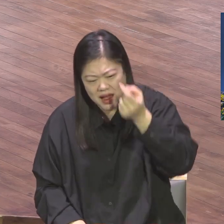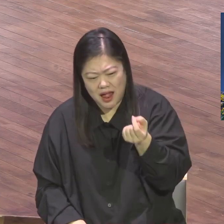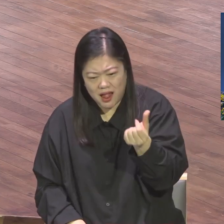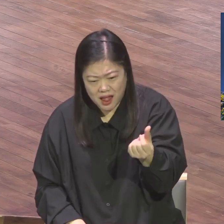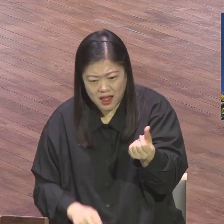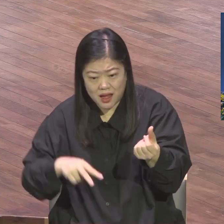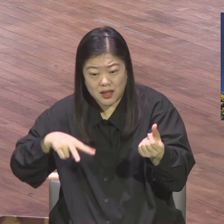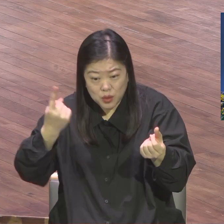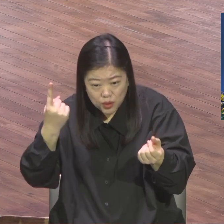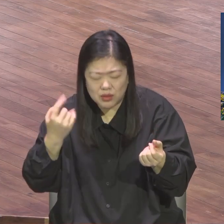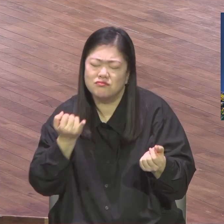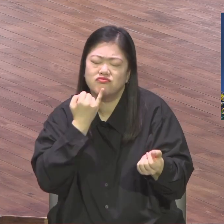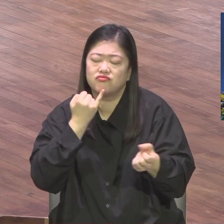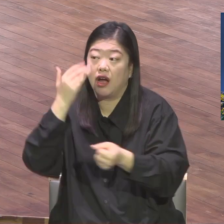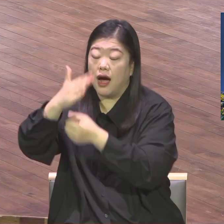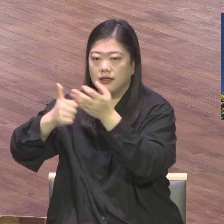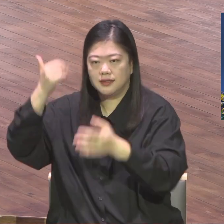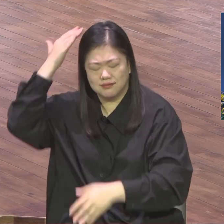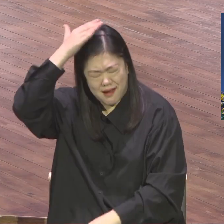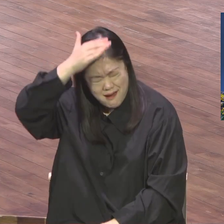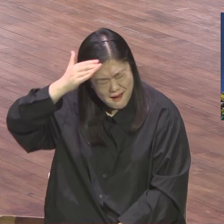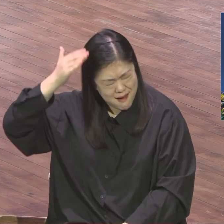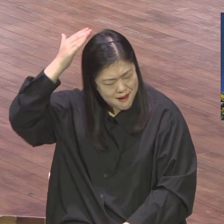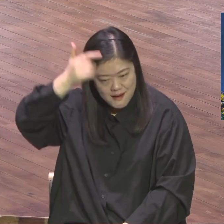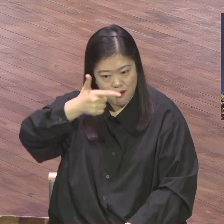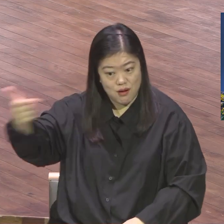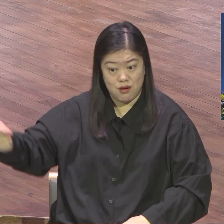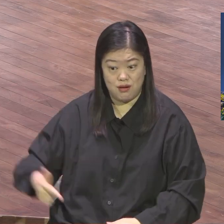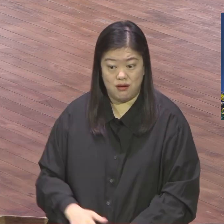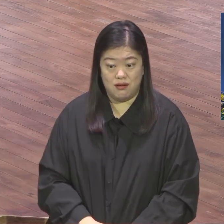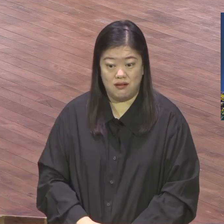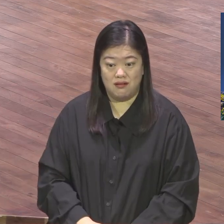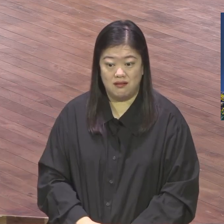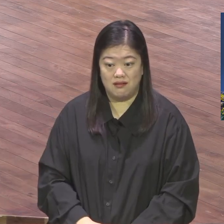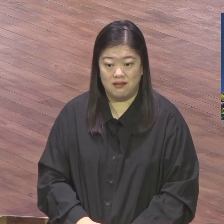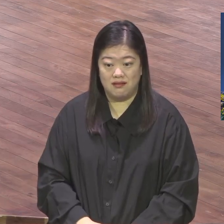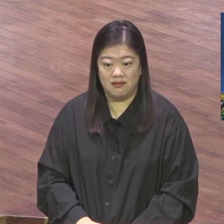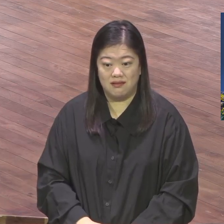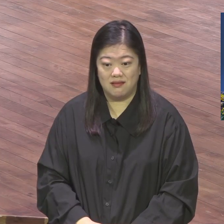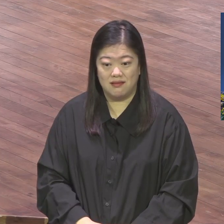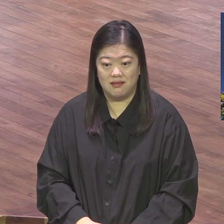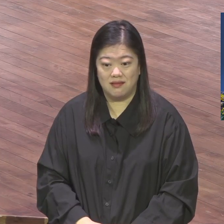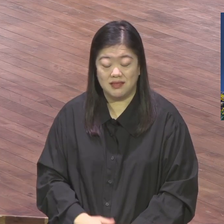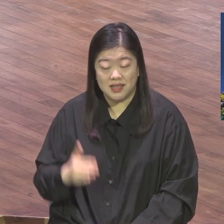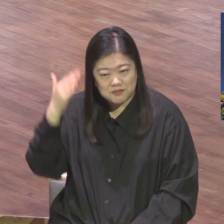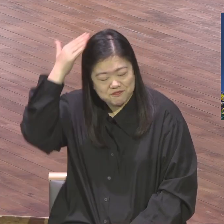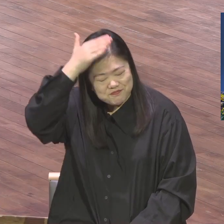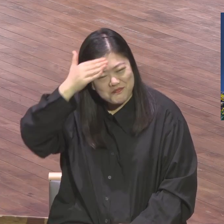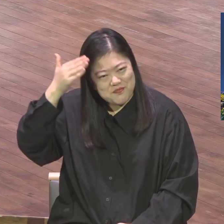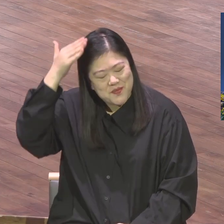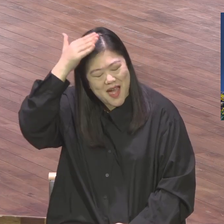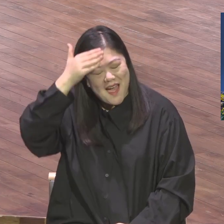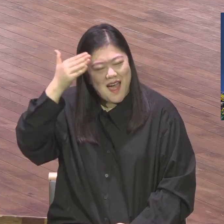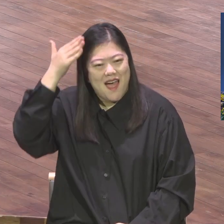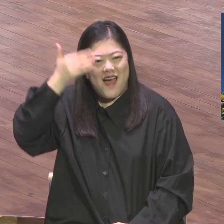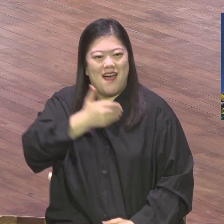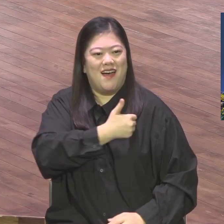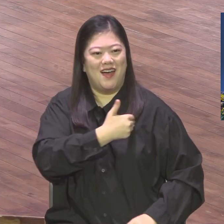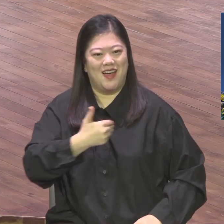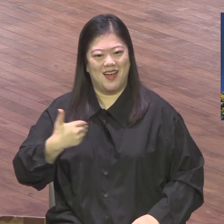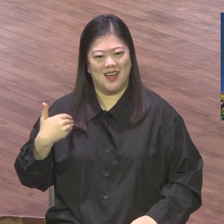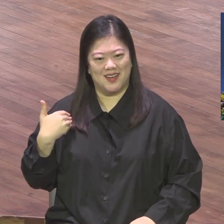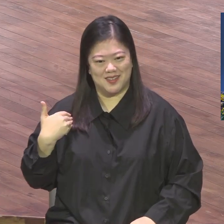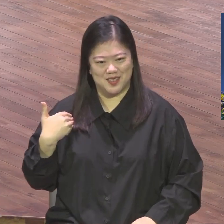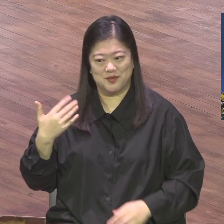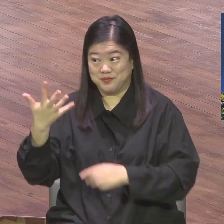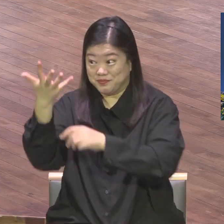받으시기 바랍니다. 하나님 사랑을 많이 받았던 사람, 어떻든 부모 사랑을 많이 받았던, 하나님의 사랑을 그렇게